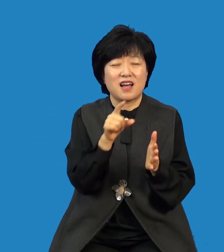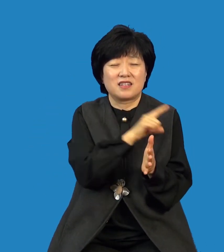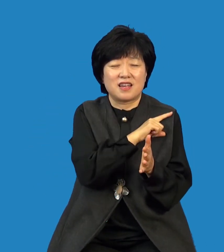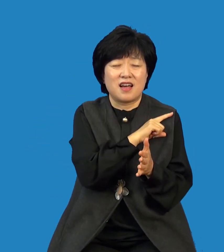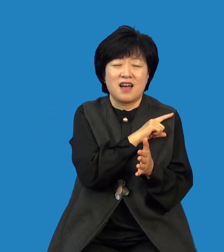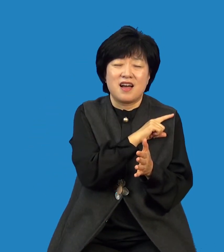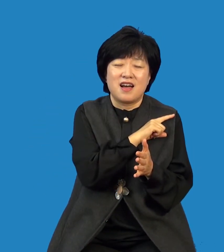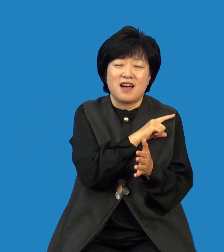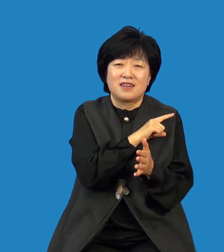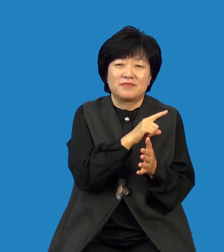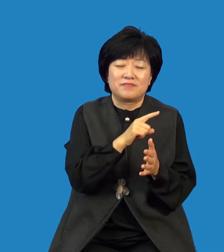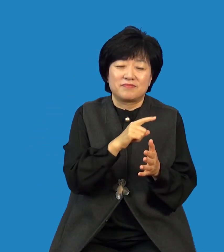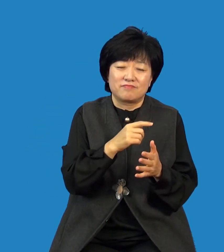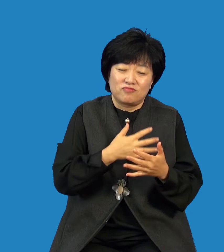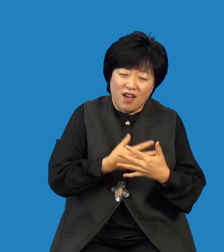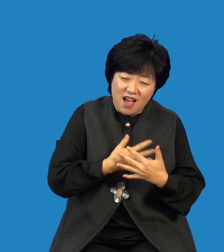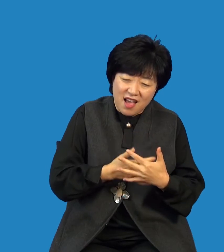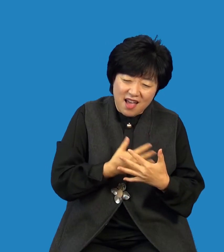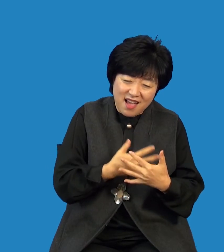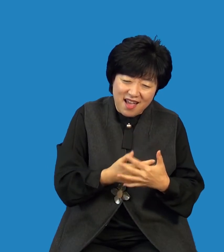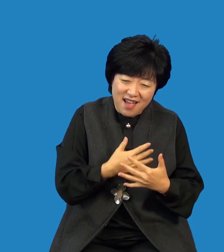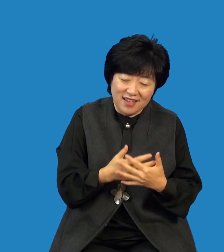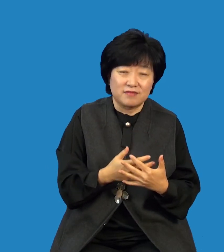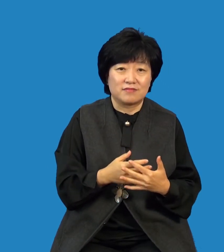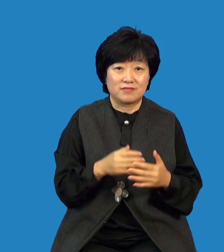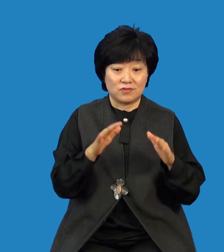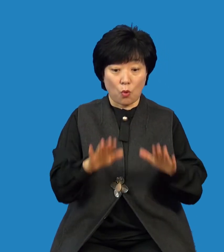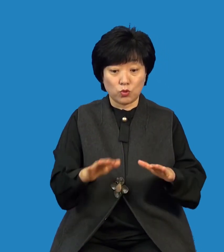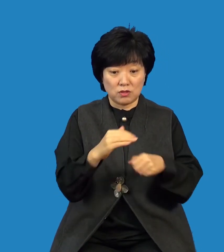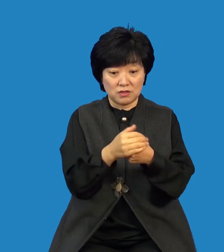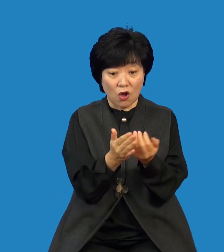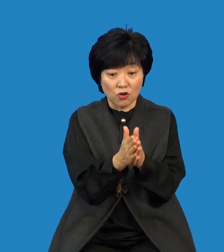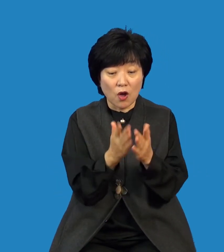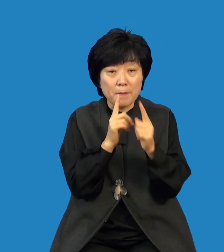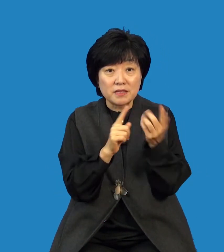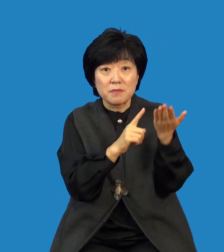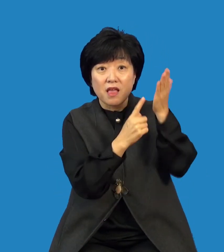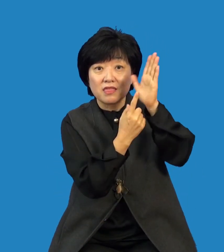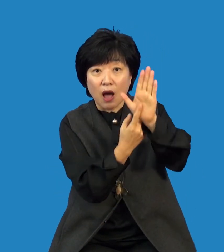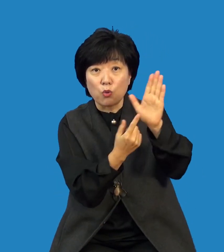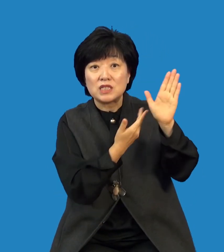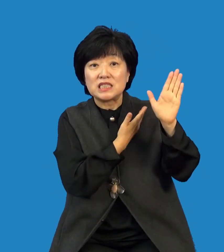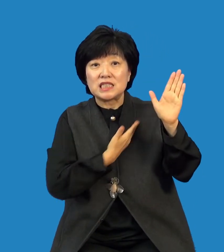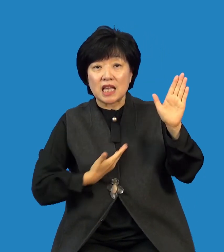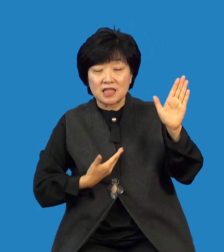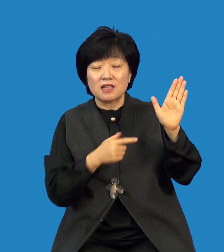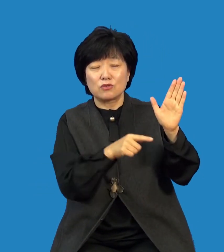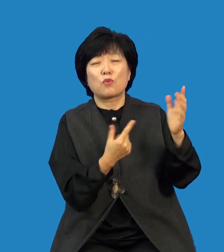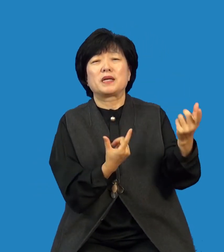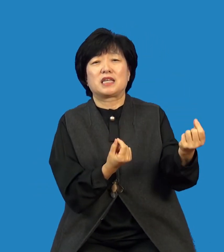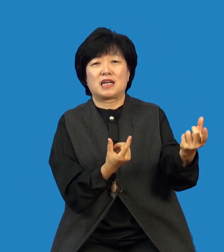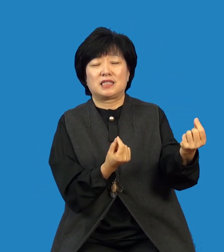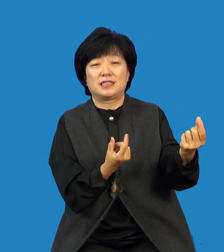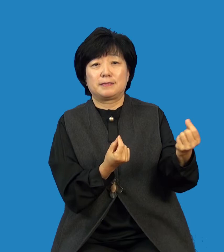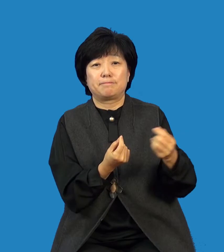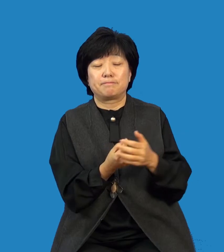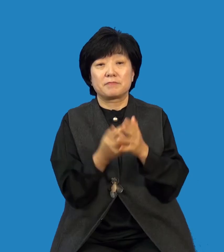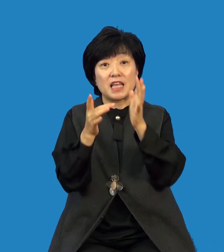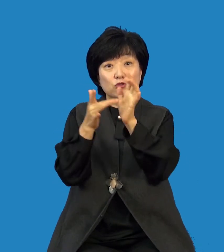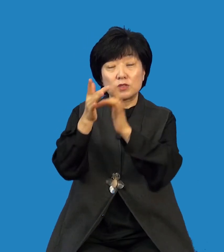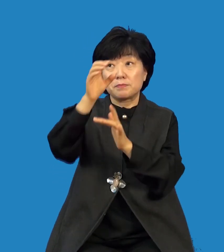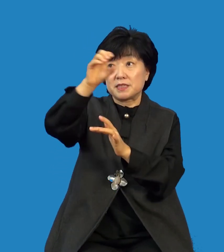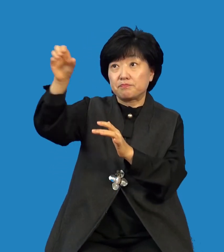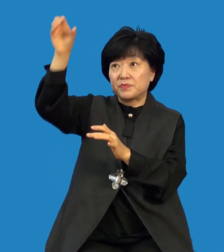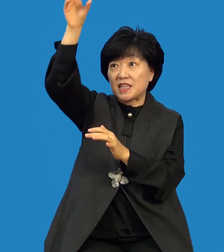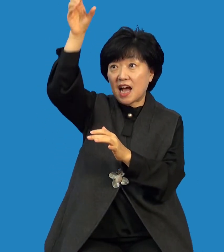본문에 나온 제자들에게도 마찬가지였어요. 예외는 아니었습니다. 오늘 본문인 요한복음 14장의 배경을 보면 예수님께서 십자가에 달리시기